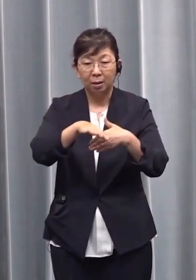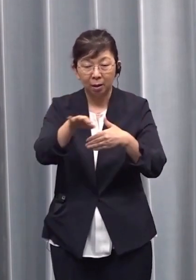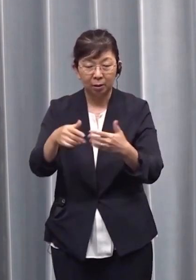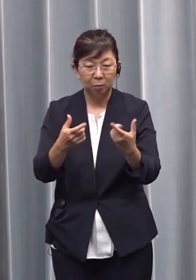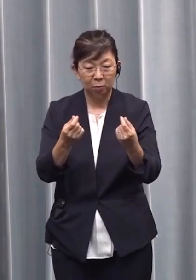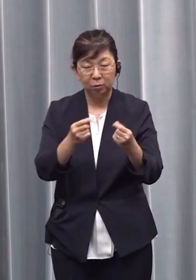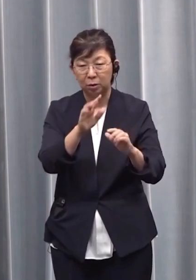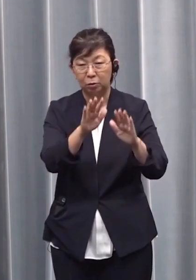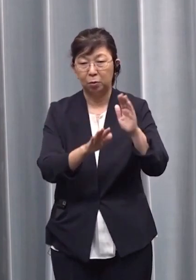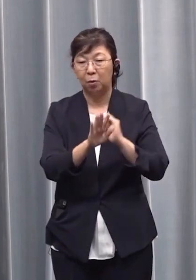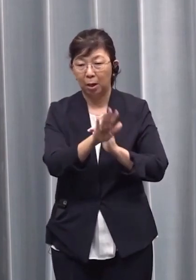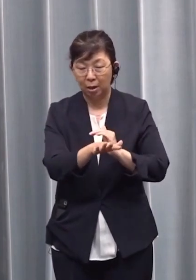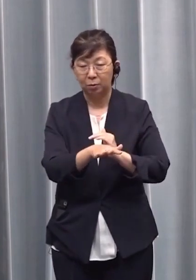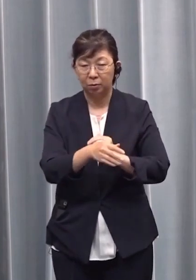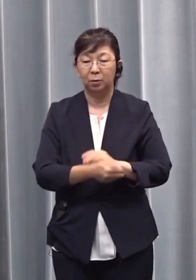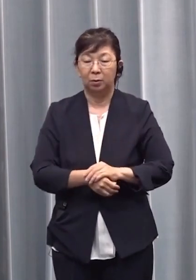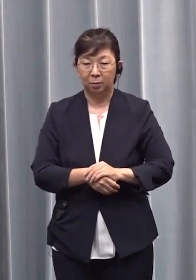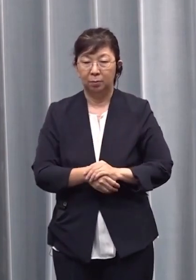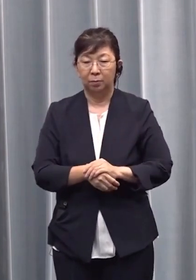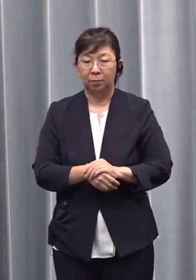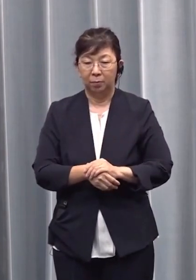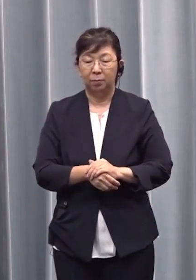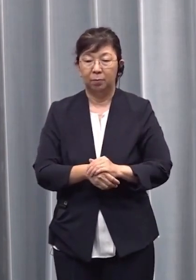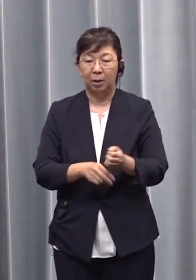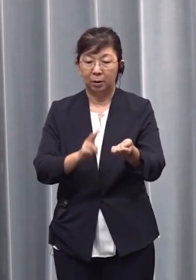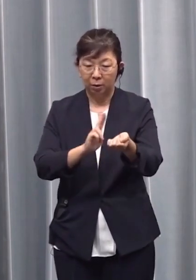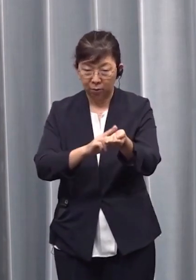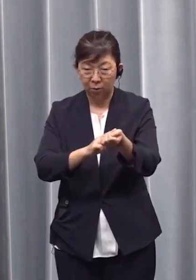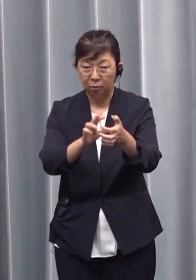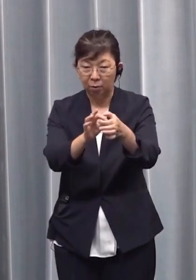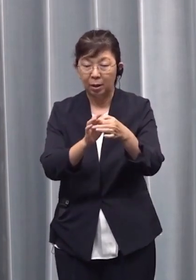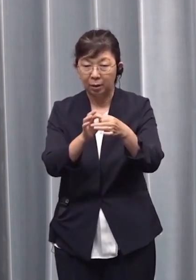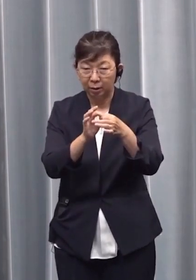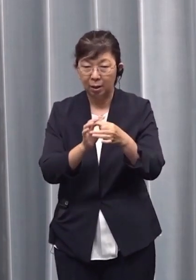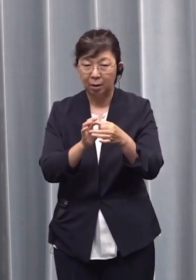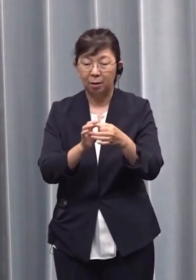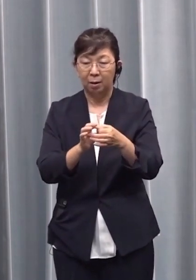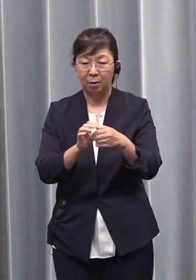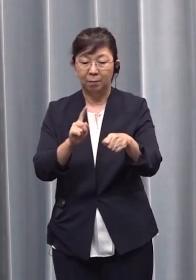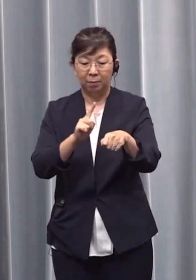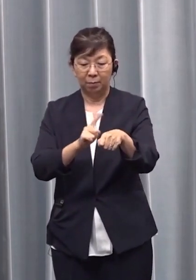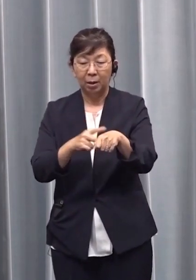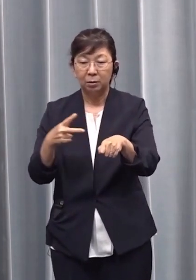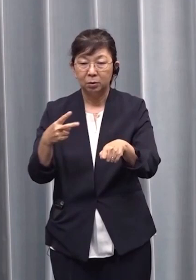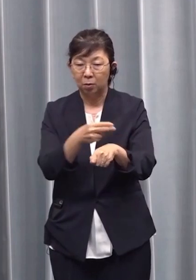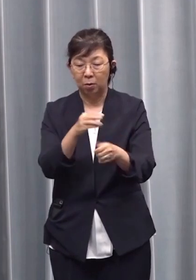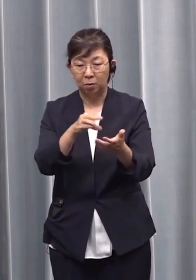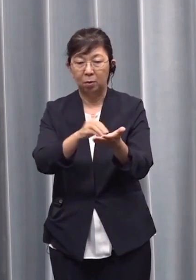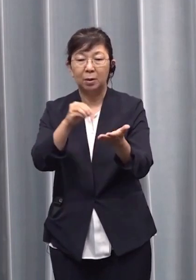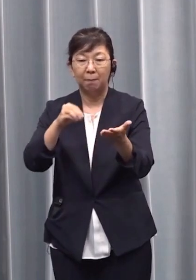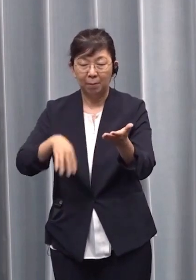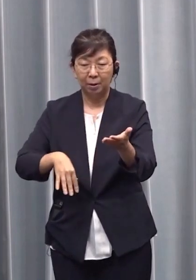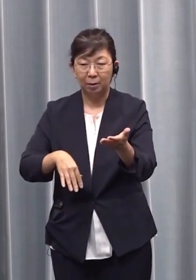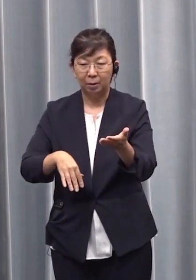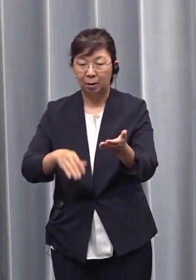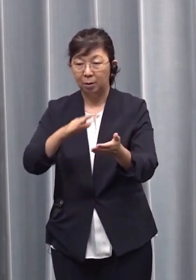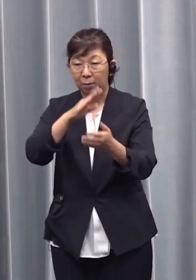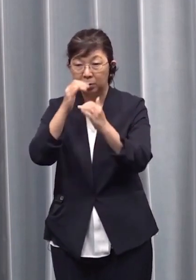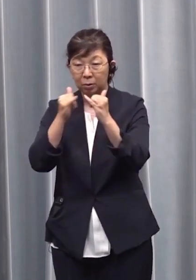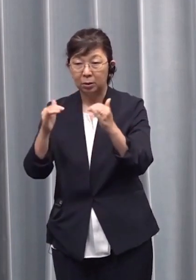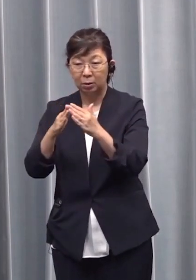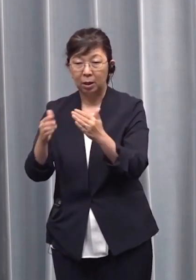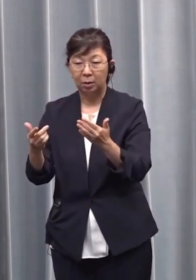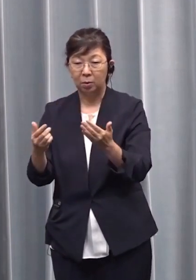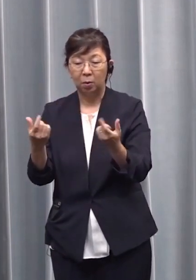ことがあるので、性被害者への医療への連携補助、そして性犯罪の公訴事項の撤廃、先ほど当事者の会が指摘したことと同じことを求めています